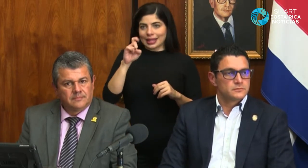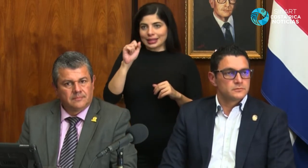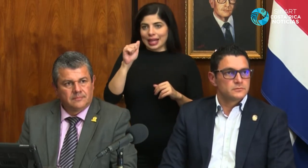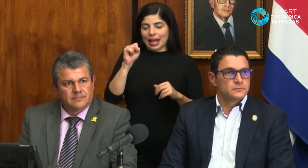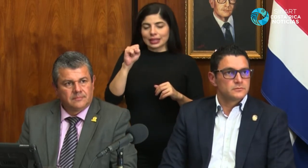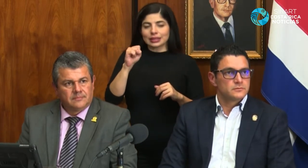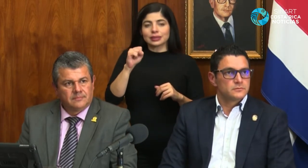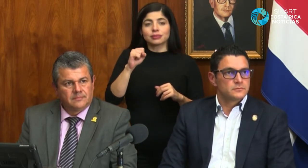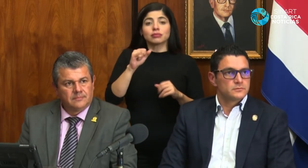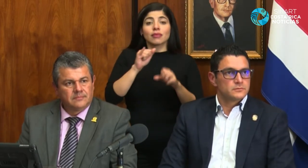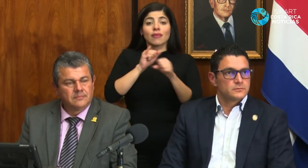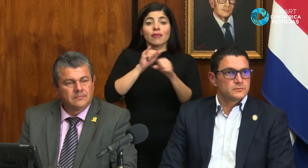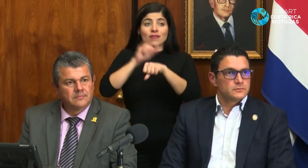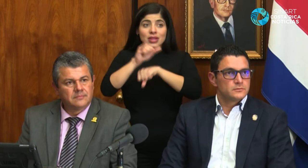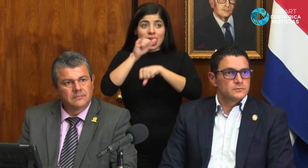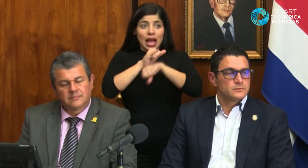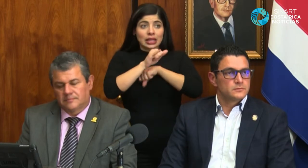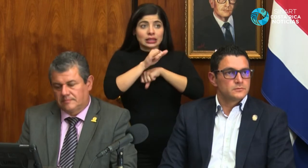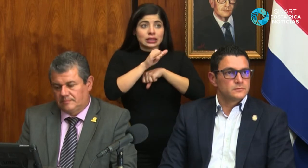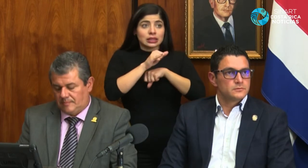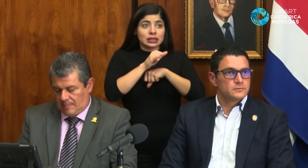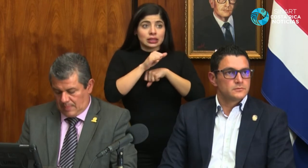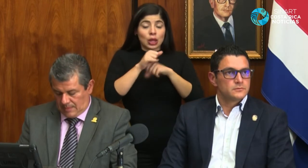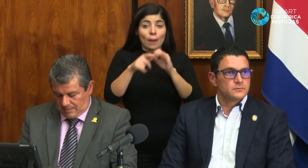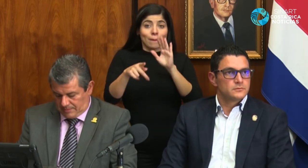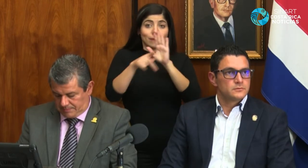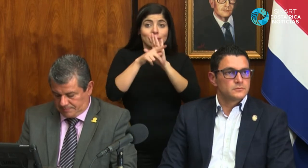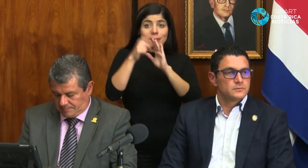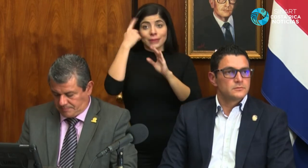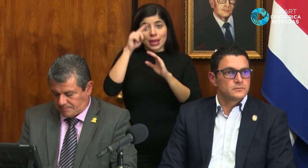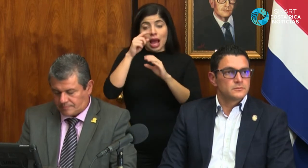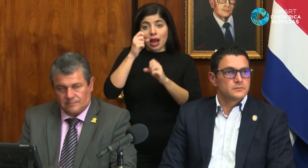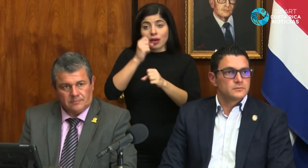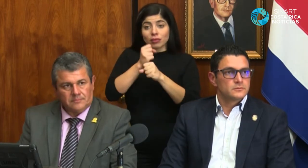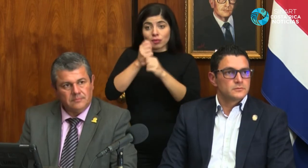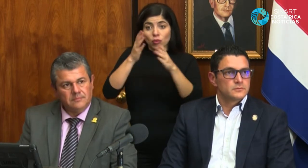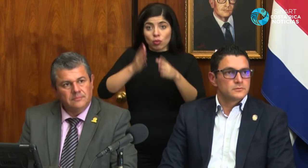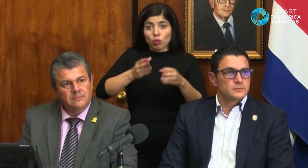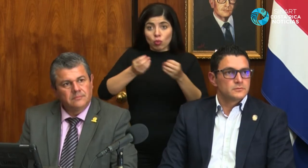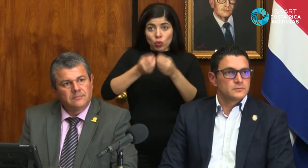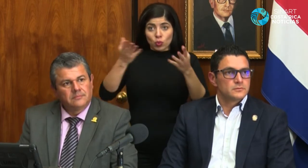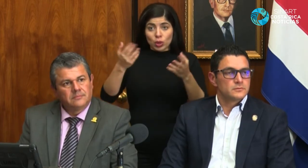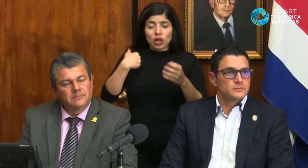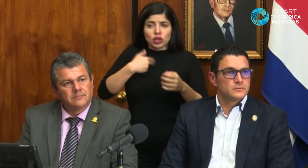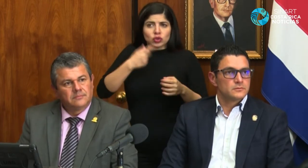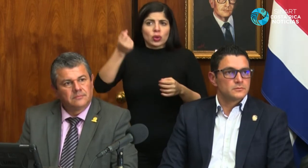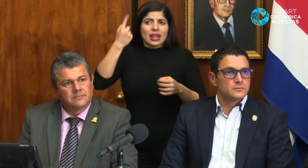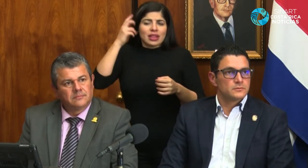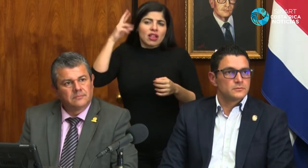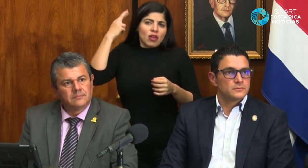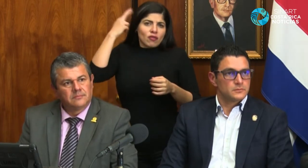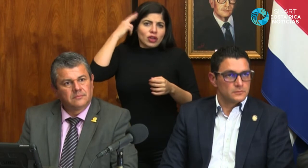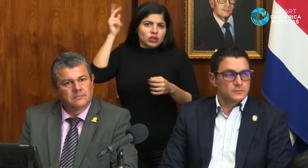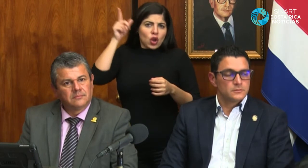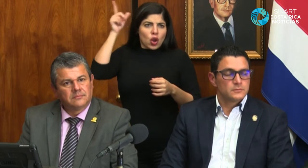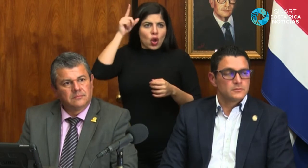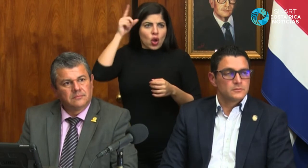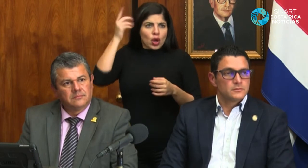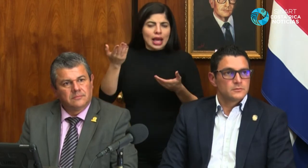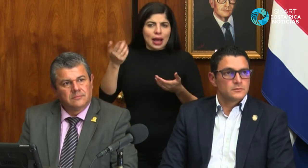En cuanto a los viajes que se prohíben para los funcionarios públicos, entendemos las razones obvias, ¿verdad?, de